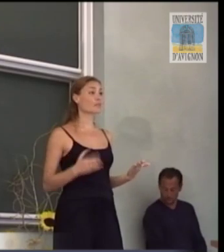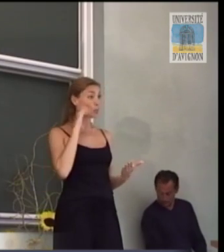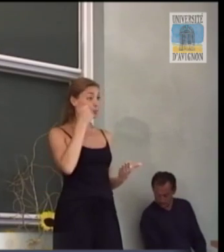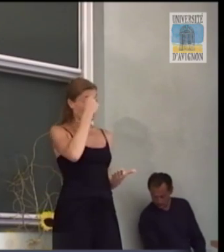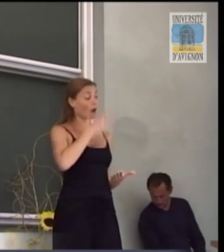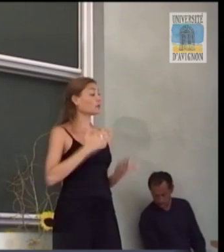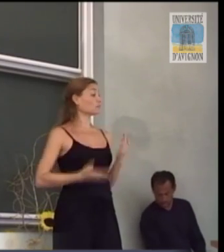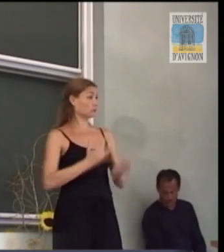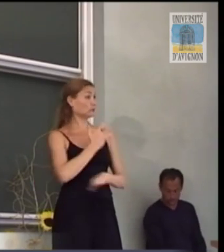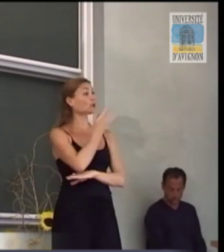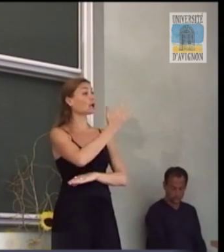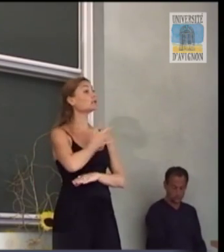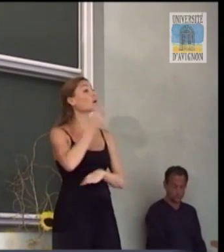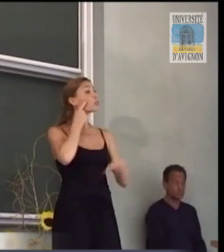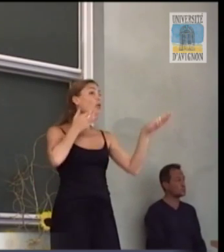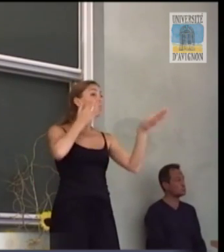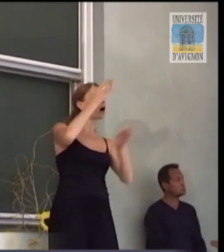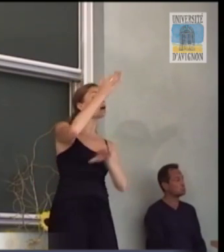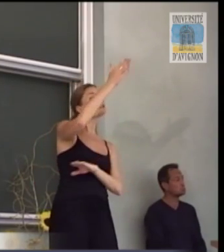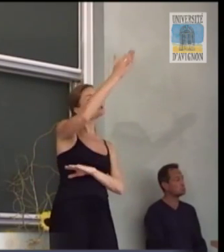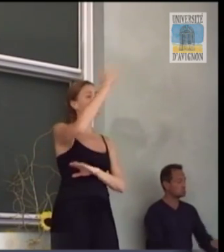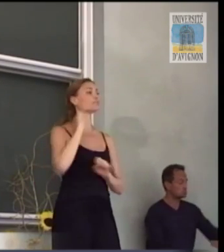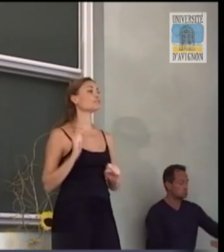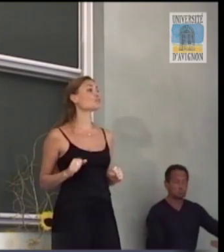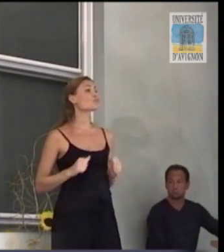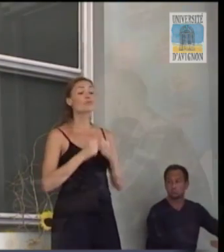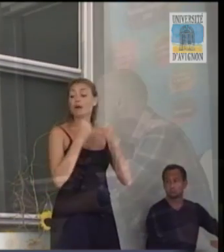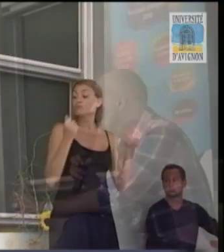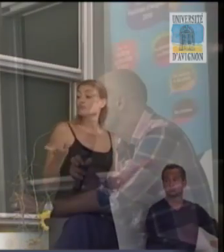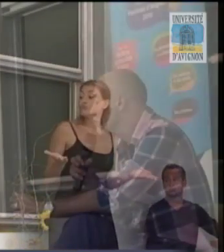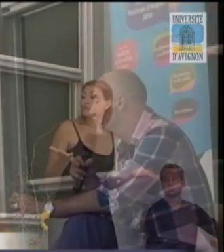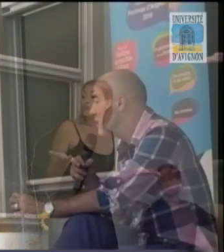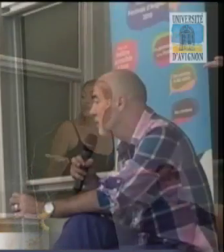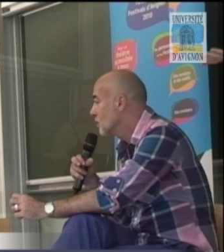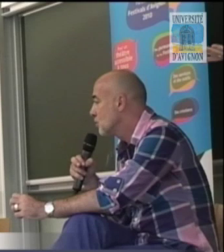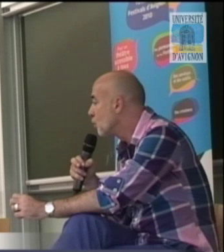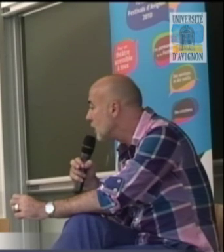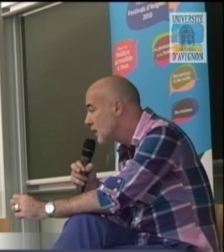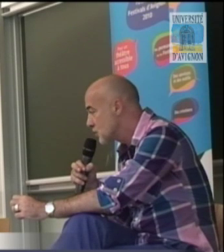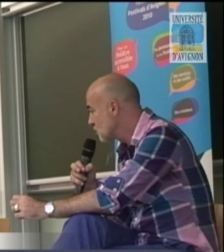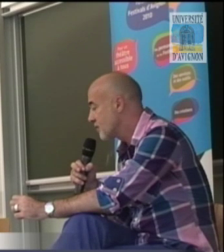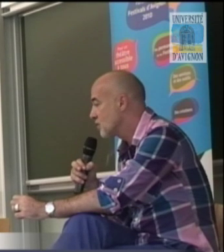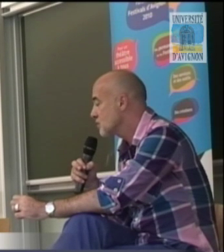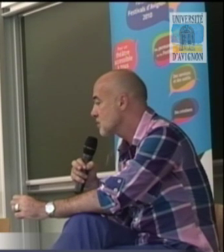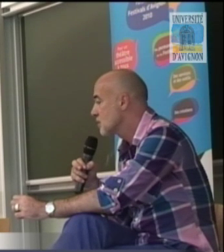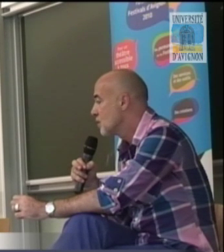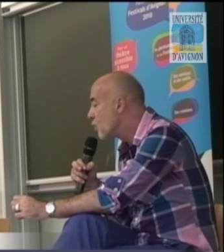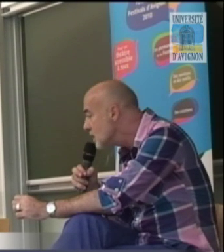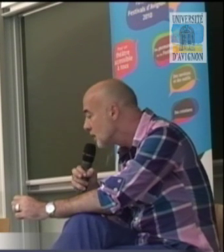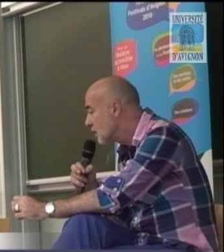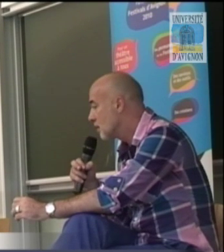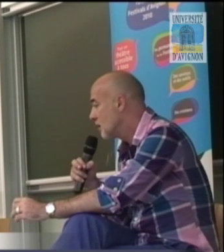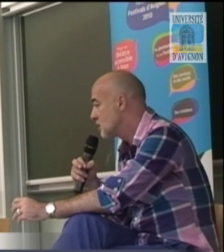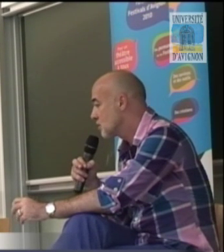actualité et projection sur l'avenir. Voilà, je dirais qu'en tout cas, pour conclure sur ce point, que oui, les choses avancent,